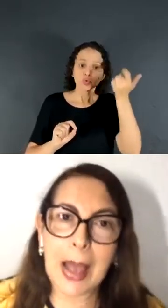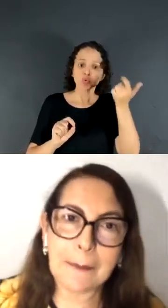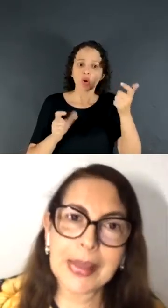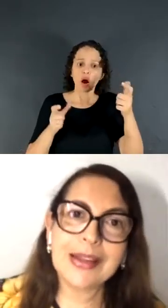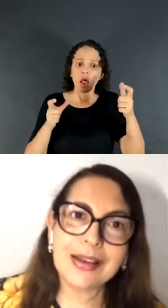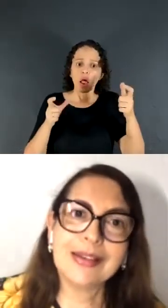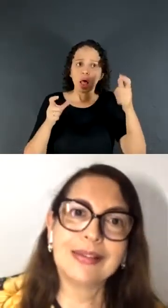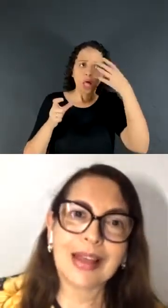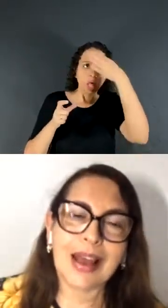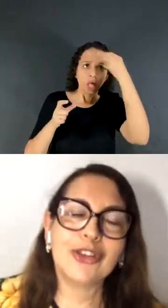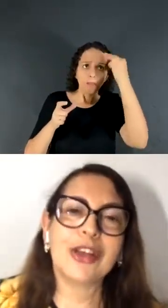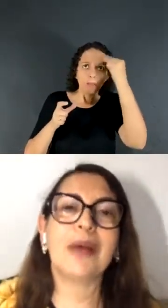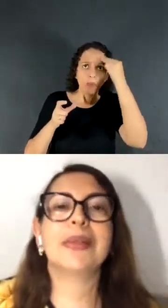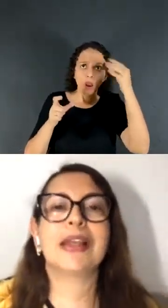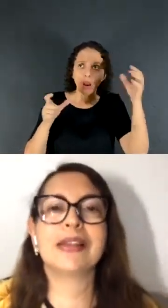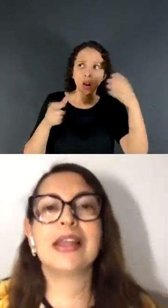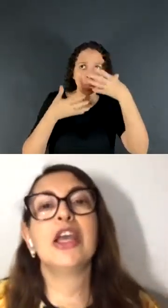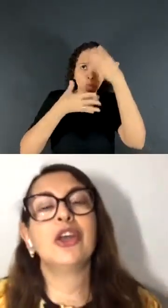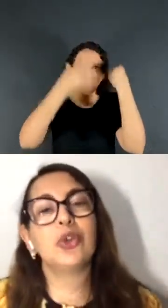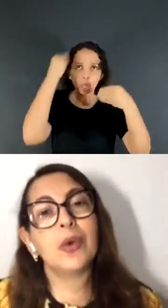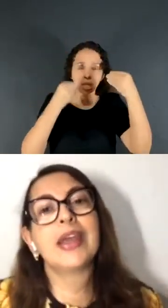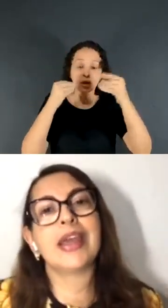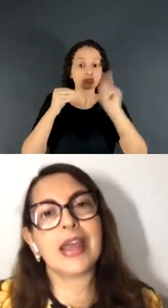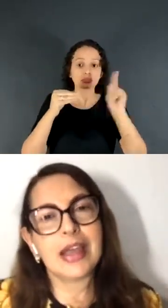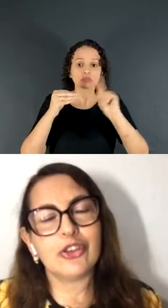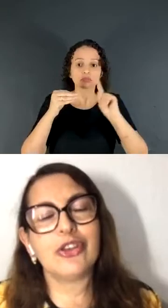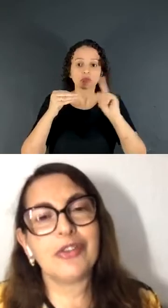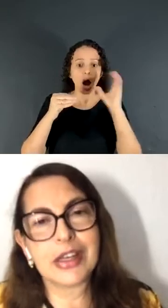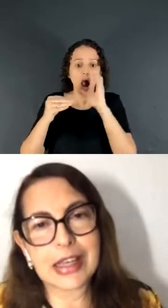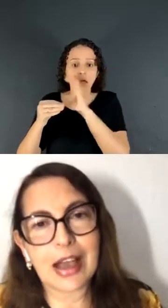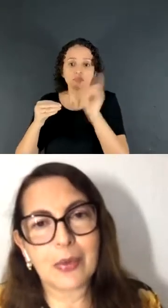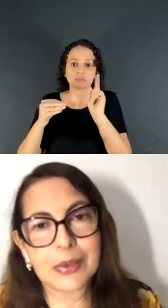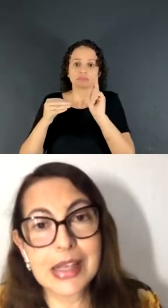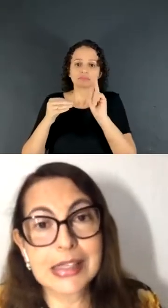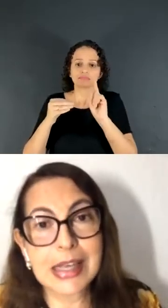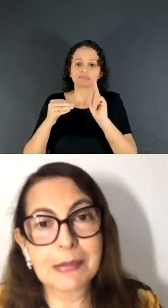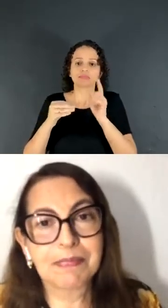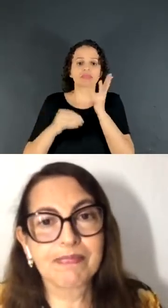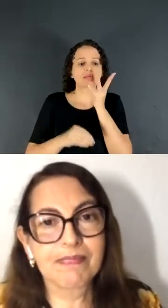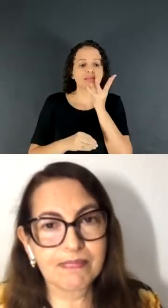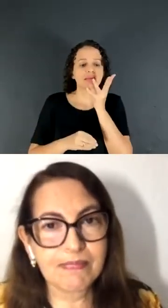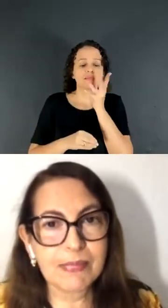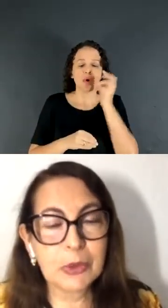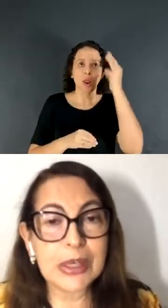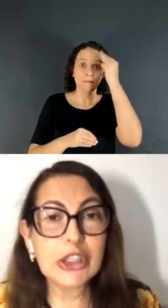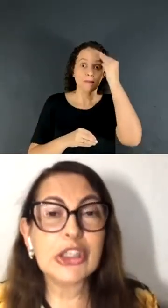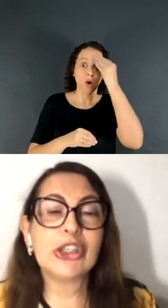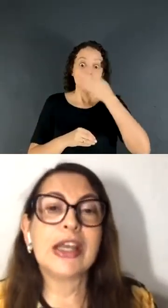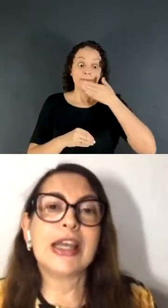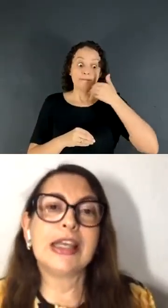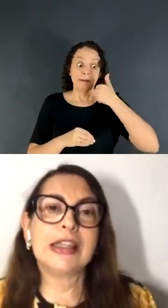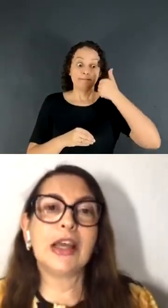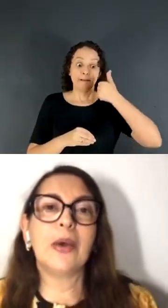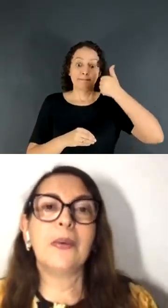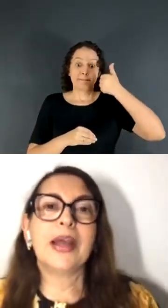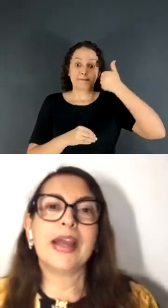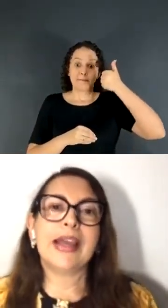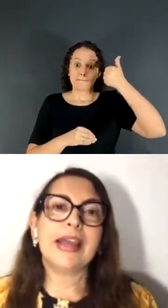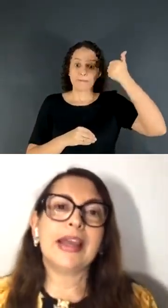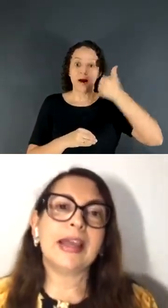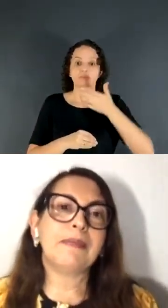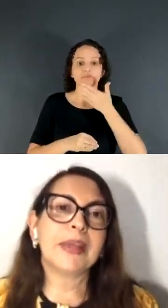menos rápida, tá, digamos assim, do que deveria acontecer. né, gente?